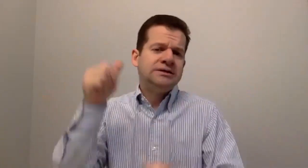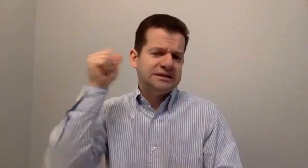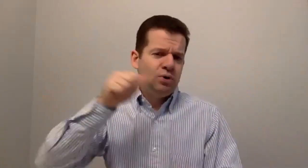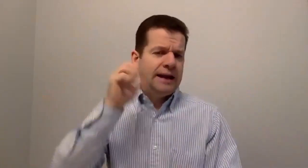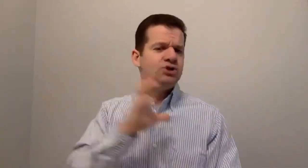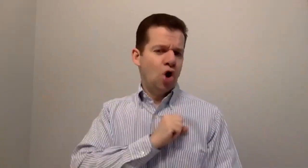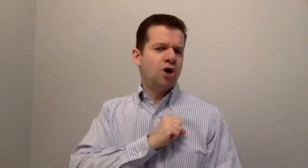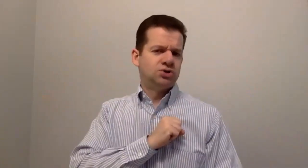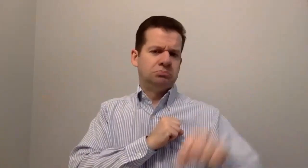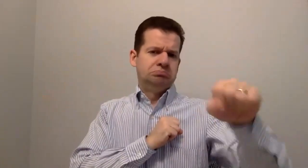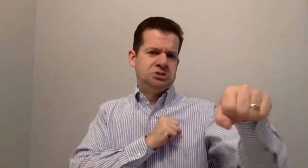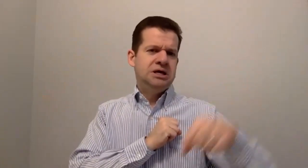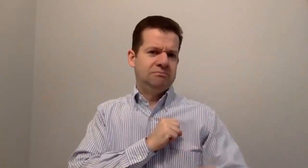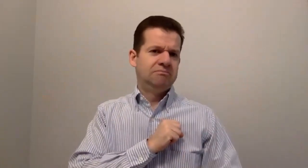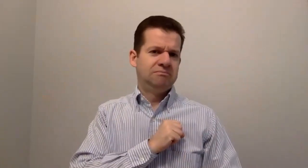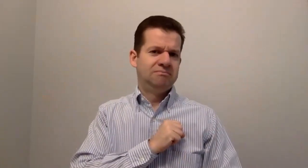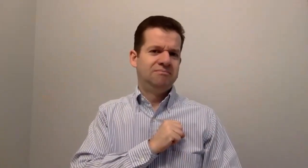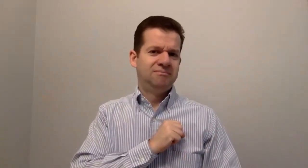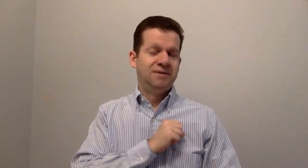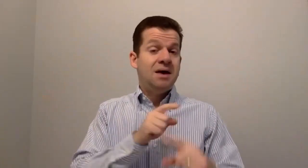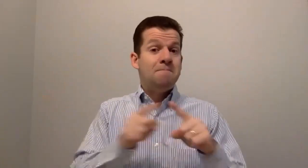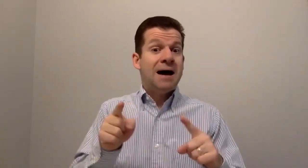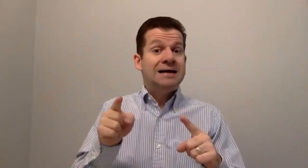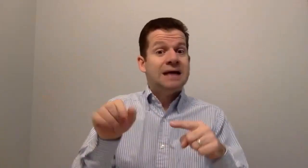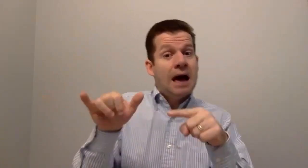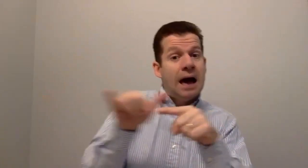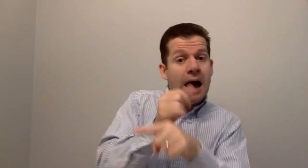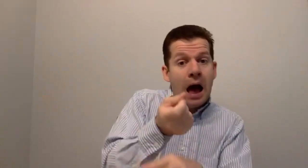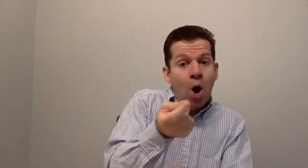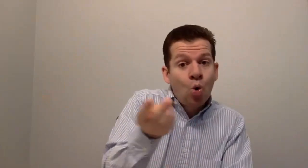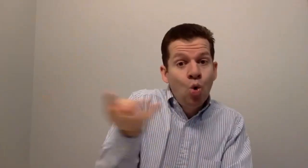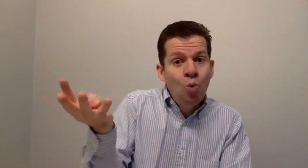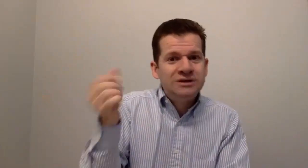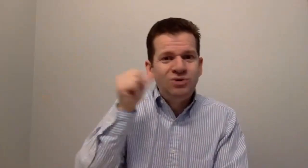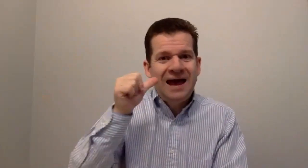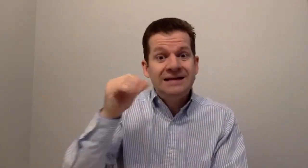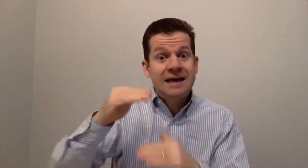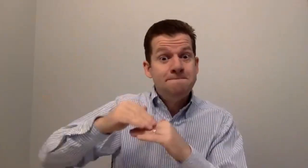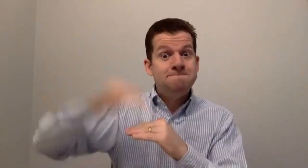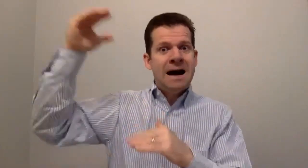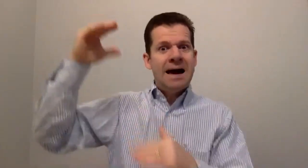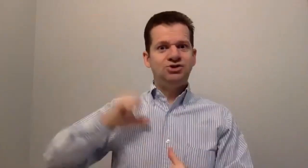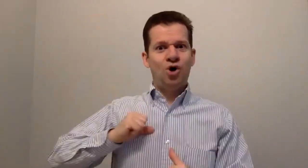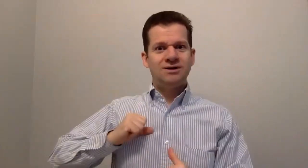todas as mulheres gostam, sim. Mas algumas mulheres mais